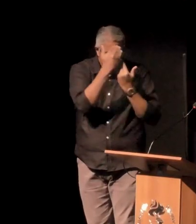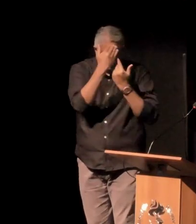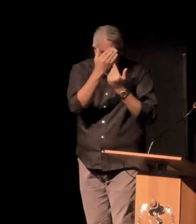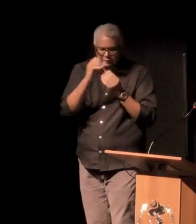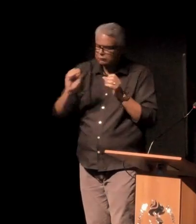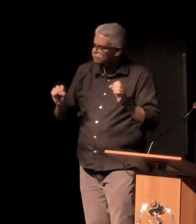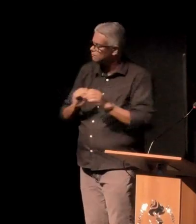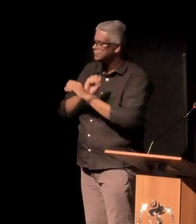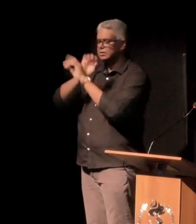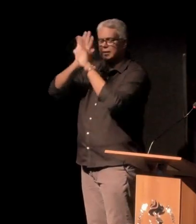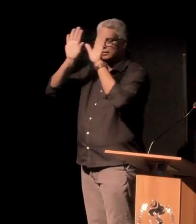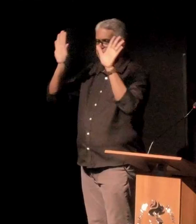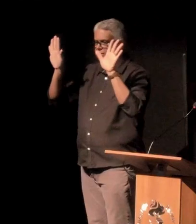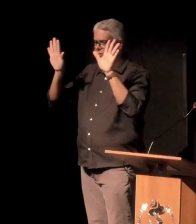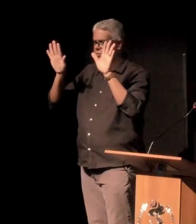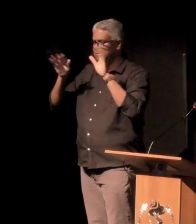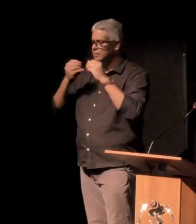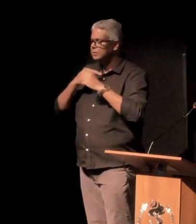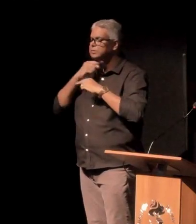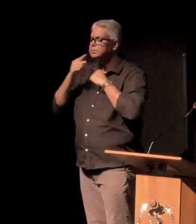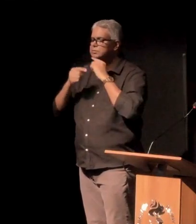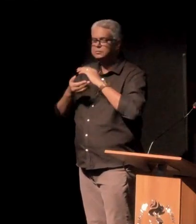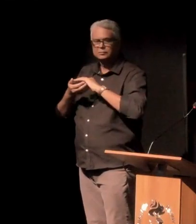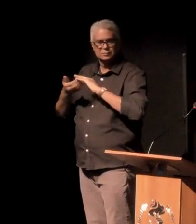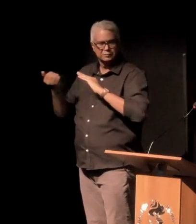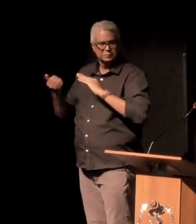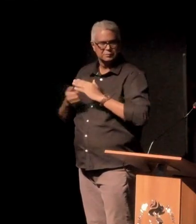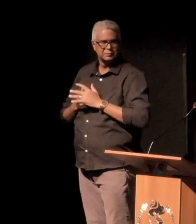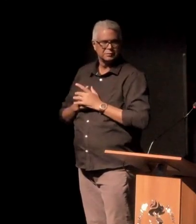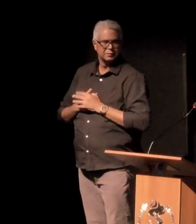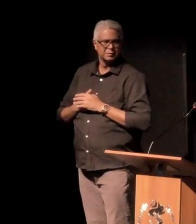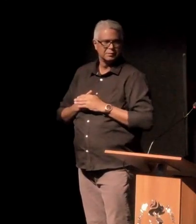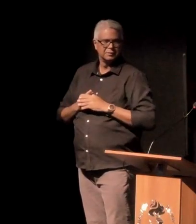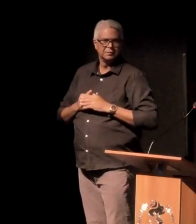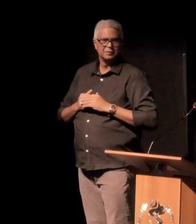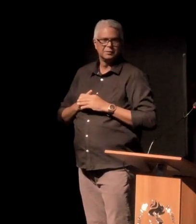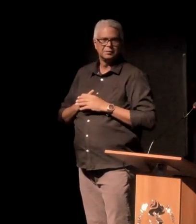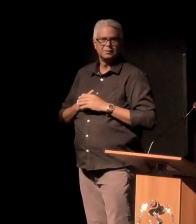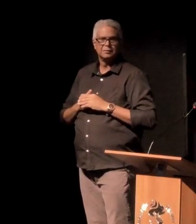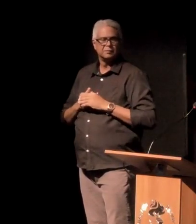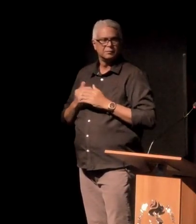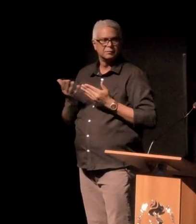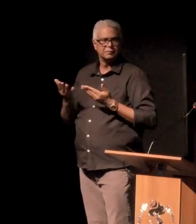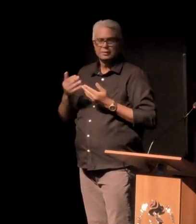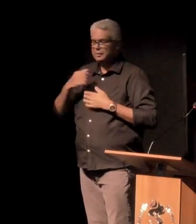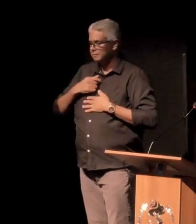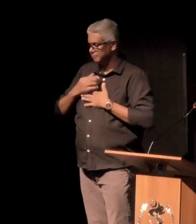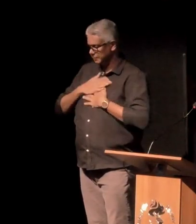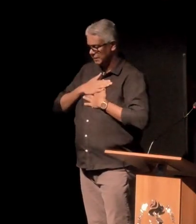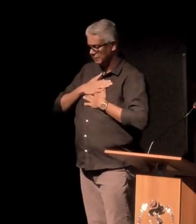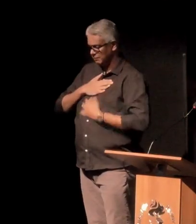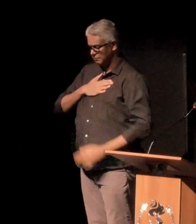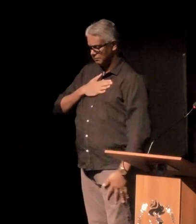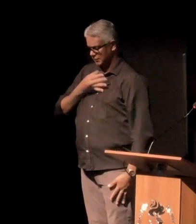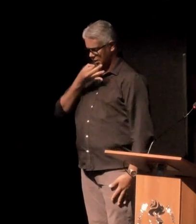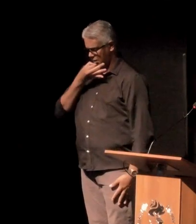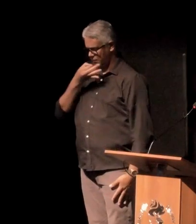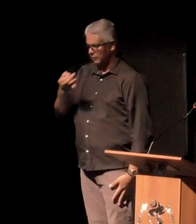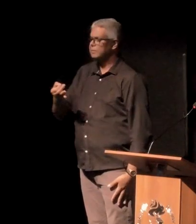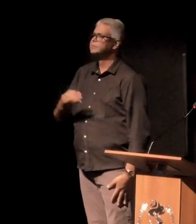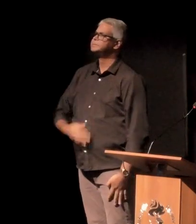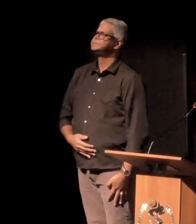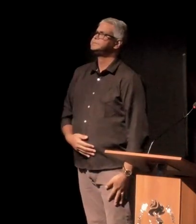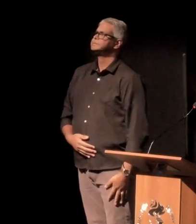esclarecedor e espero que a gente é exatamente e não eu acho que isso né é